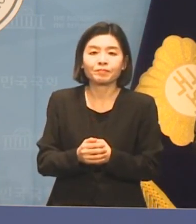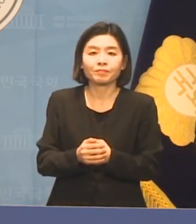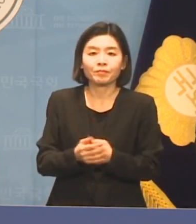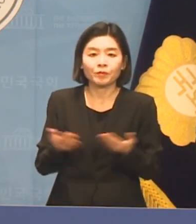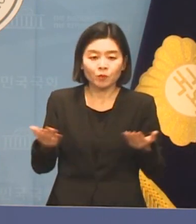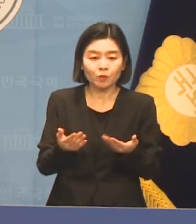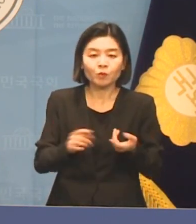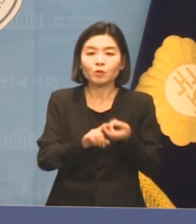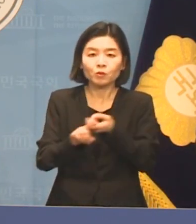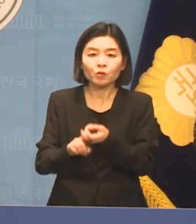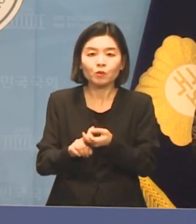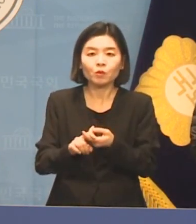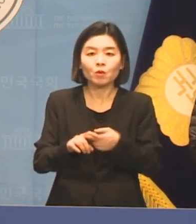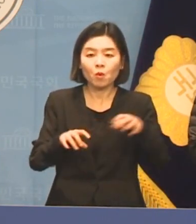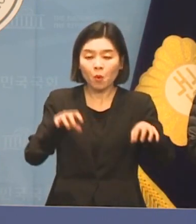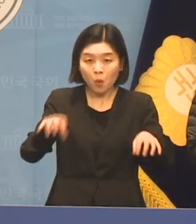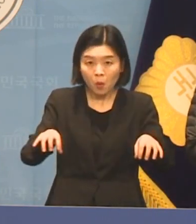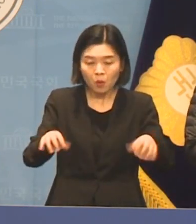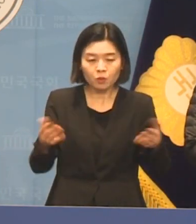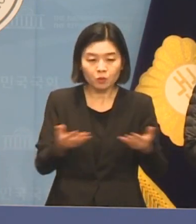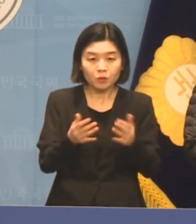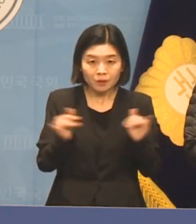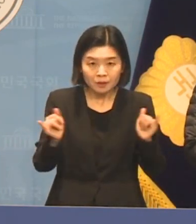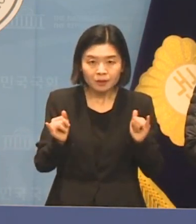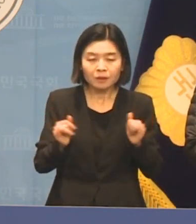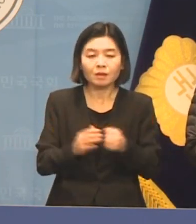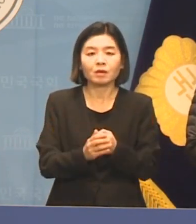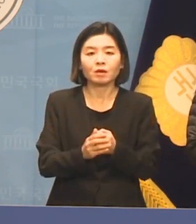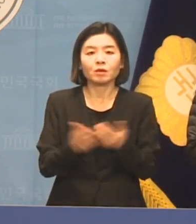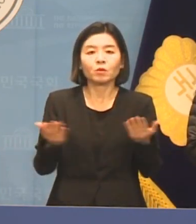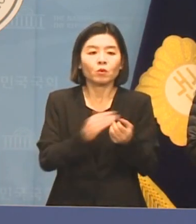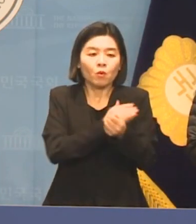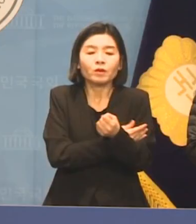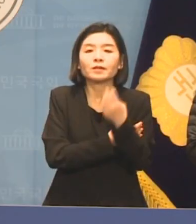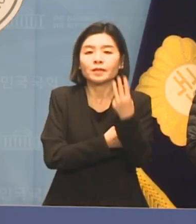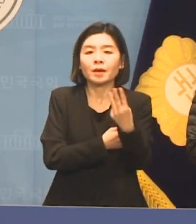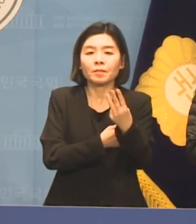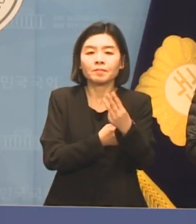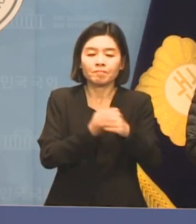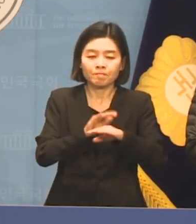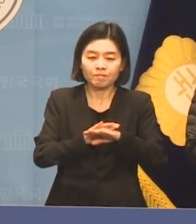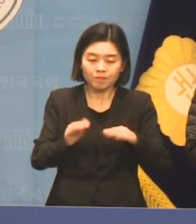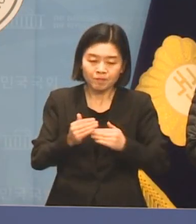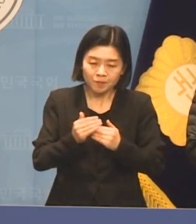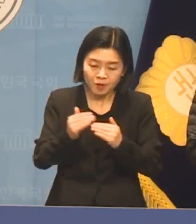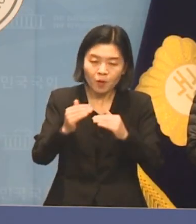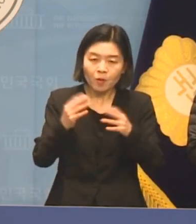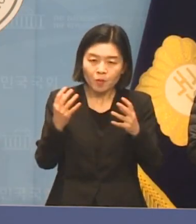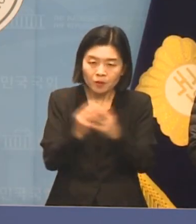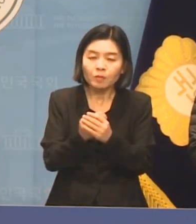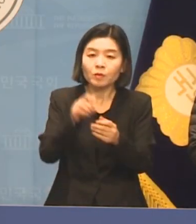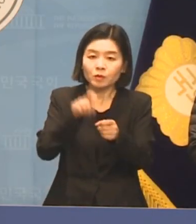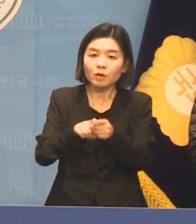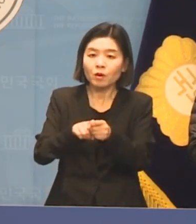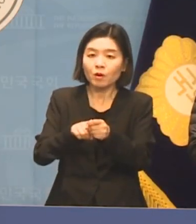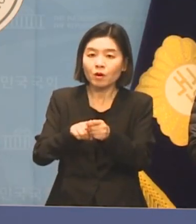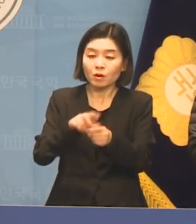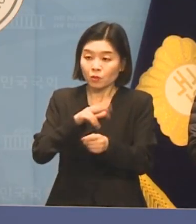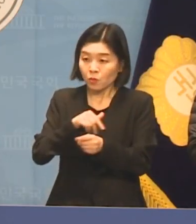노동자는 헌법에서 보장하는 노동 3권의 온전한 실현을 위한 박홍배 의원의 개정안 발의를